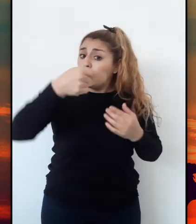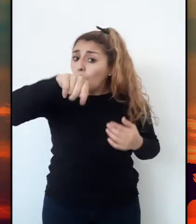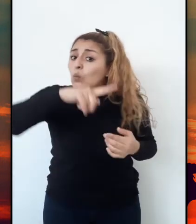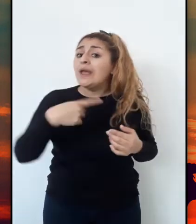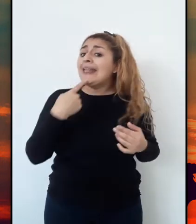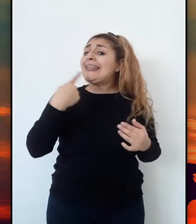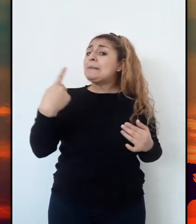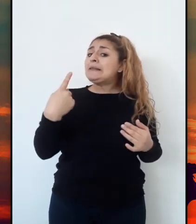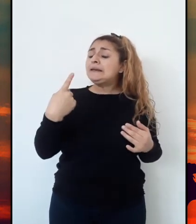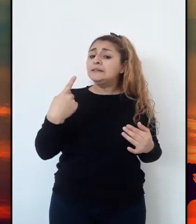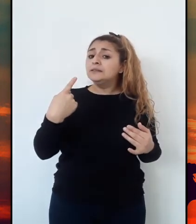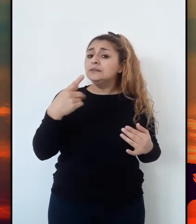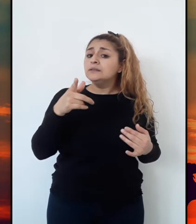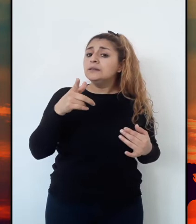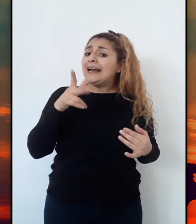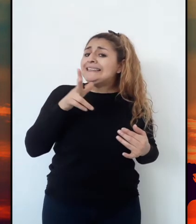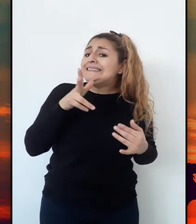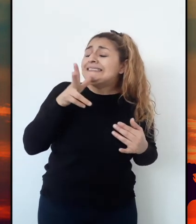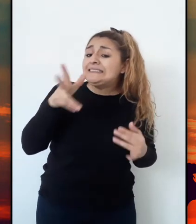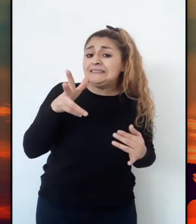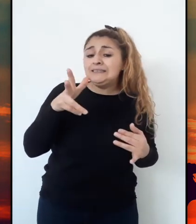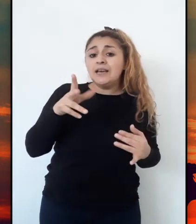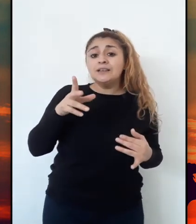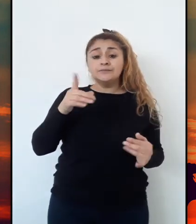palabras. Et dites avec moi. Y decir conmigo.